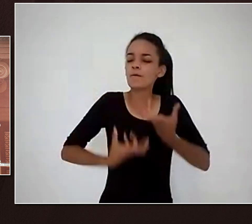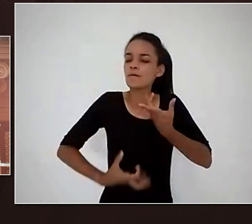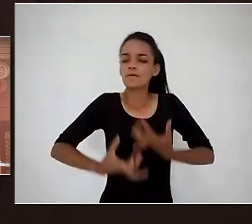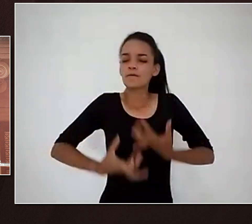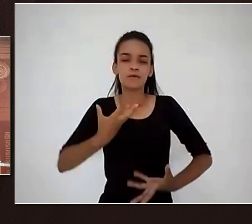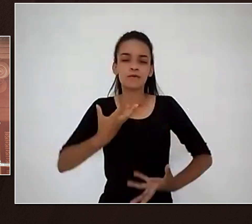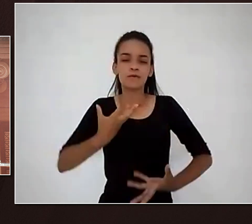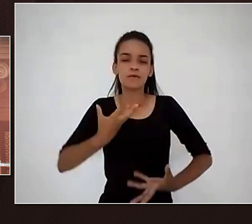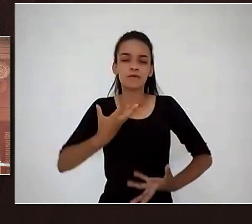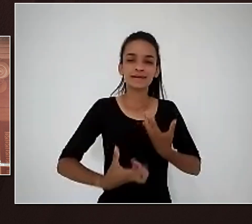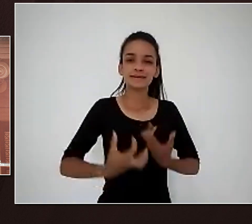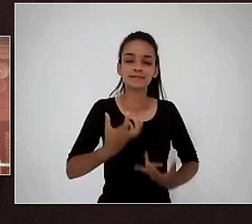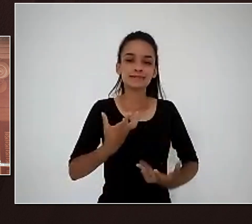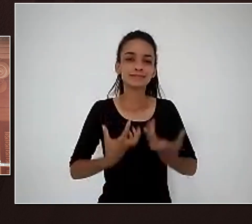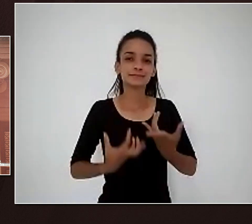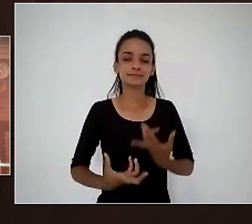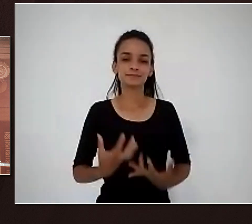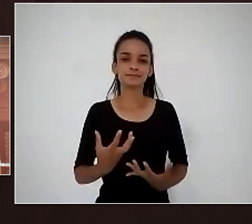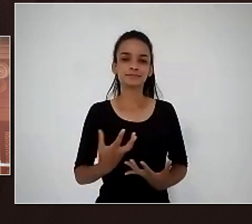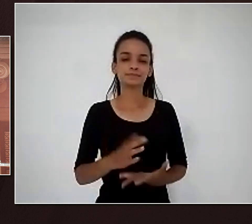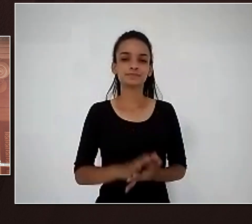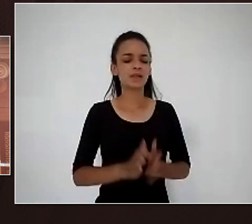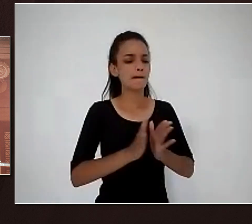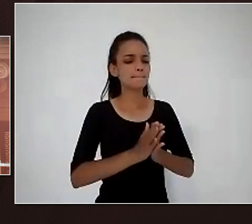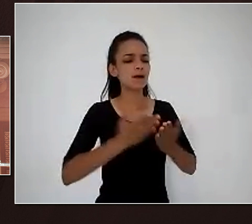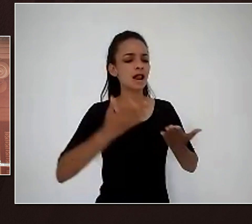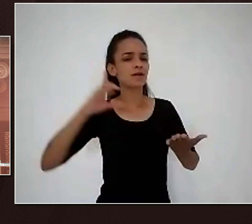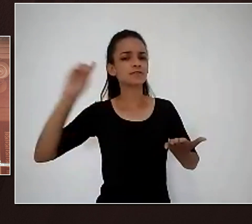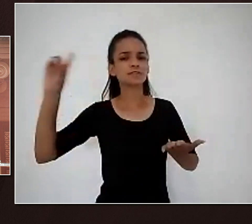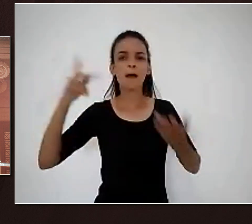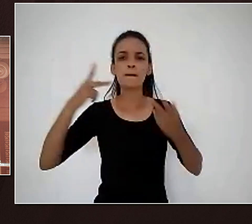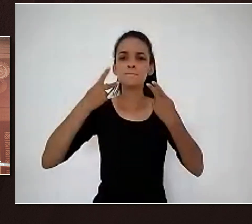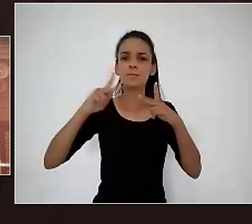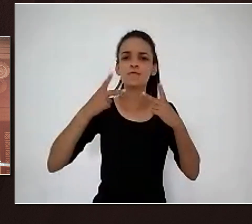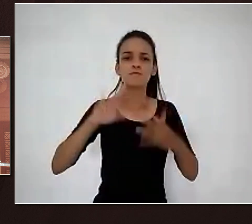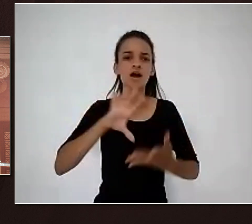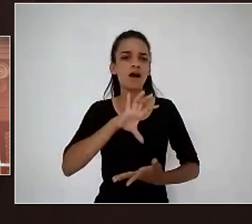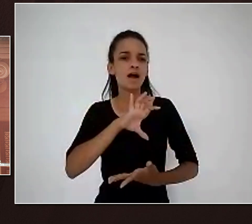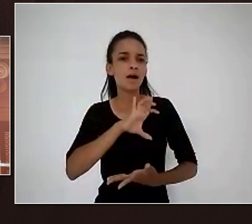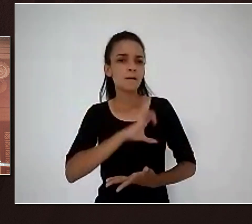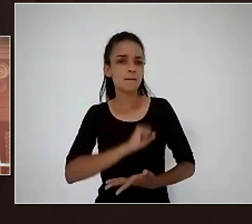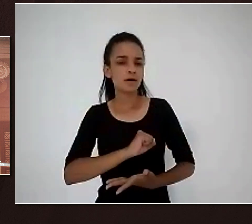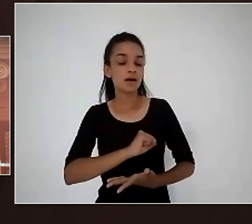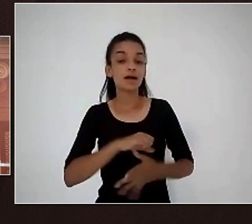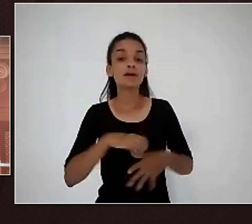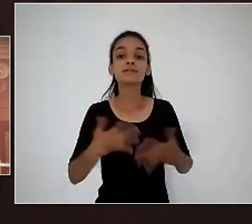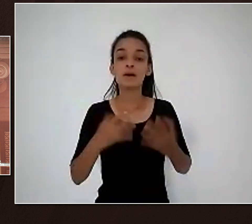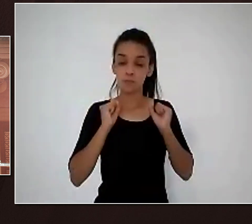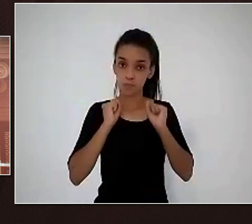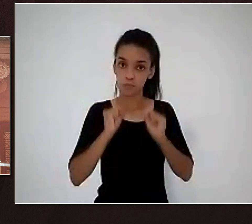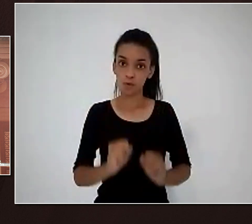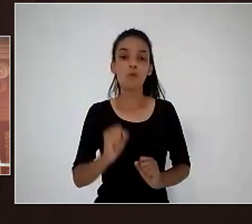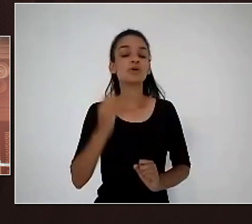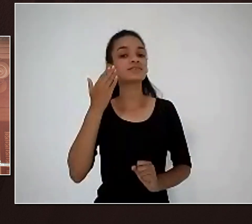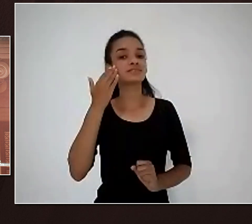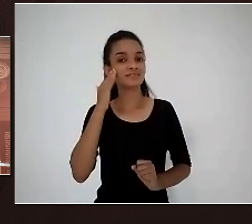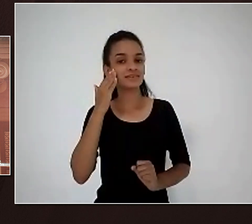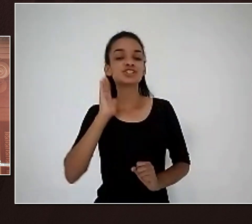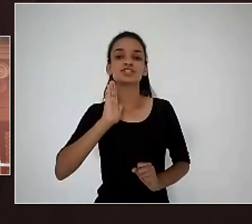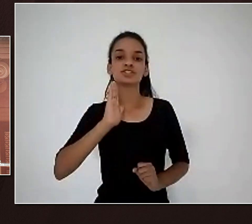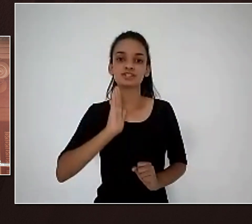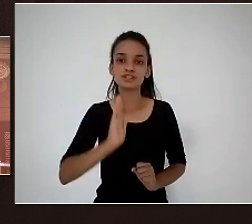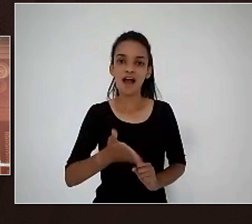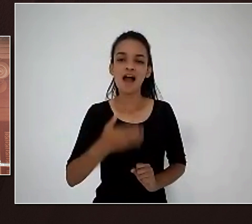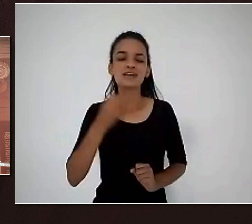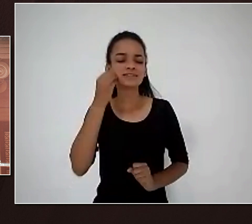De amar a palavra profética, você pode viver já um antegozo do paraíso na vida da